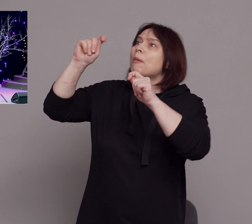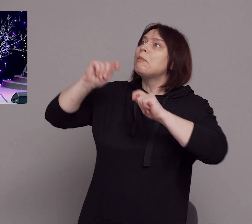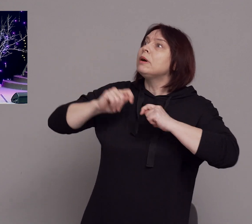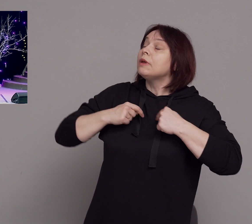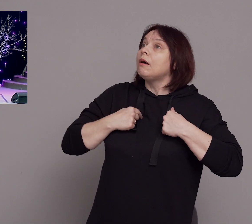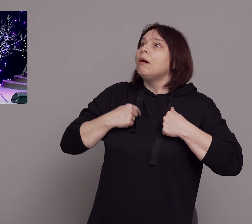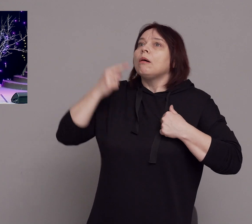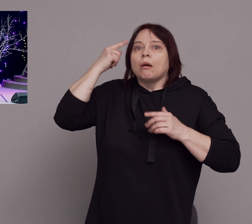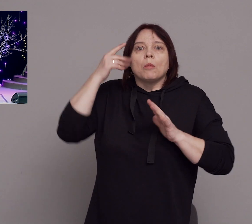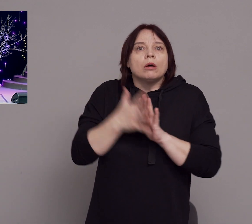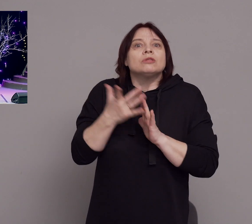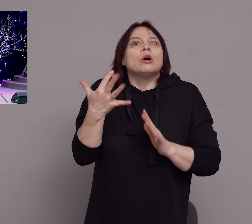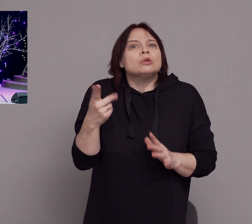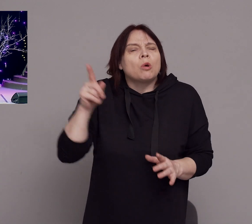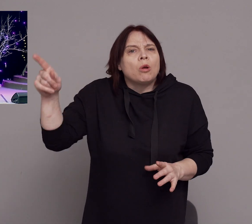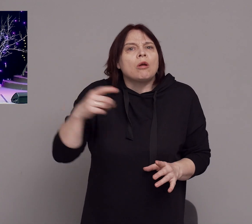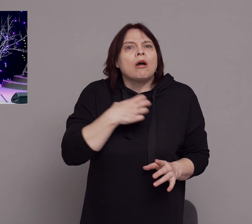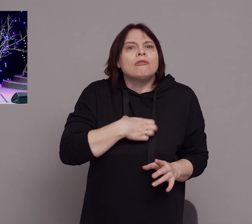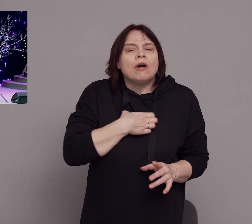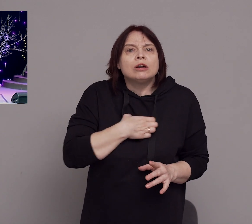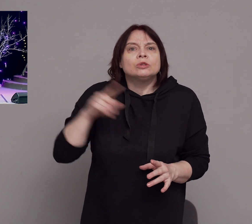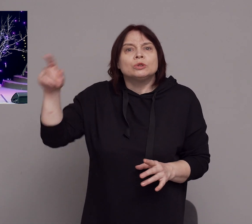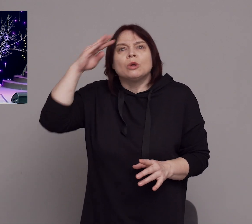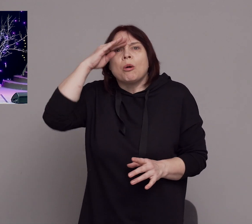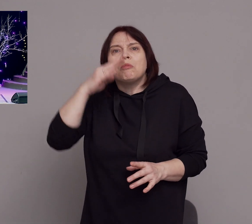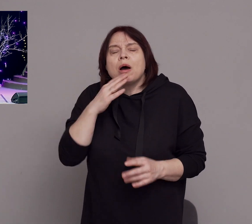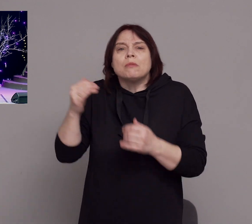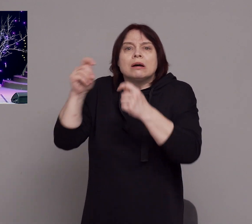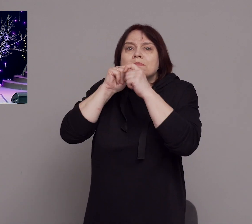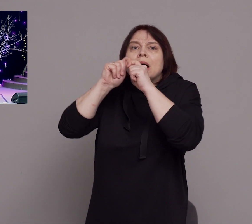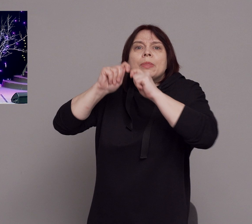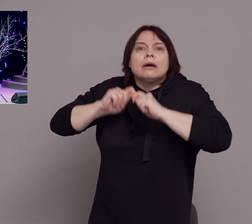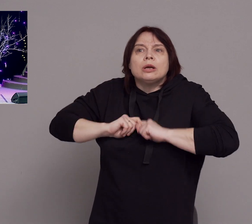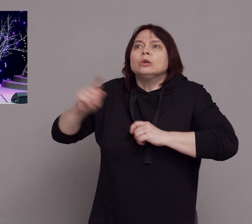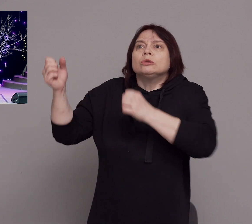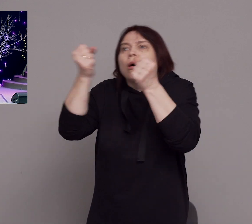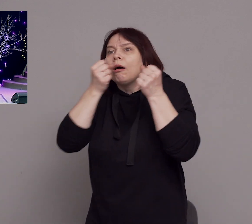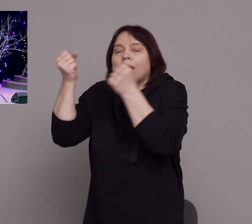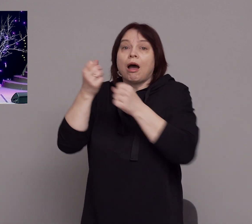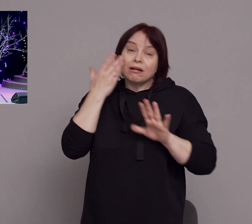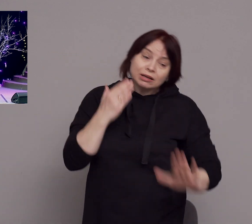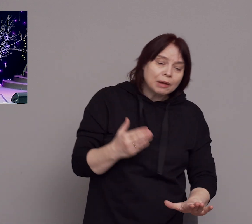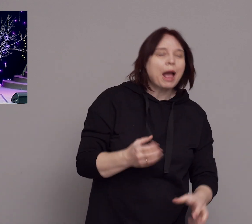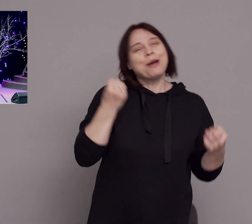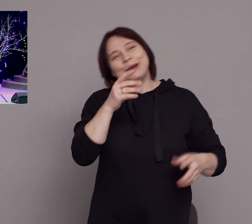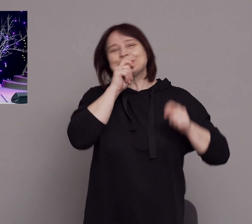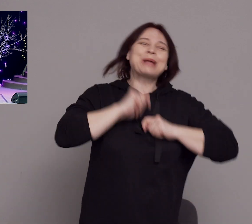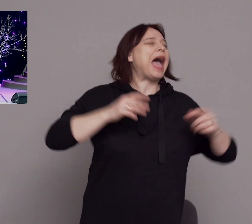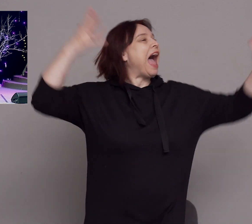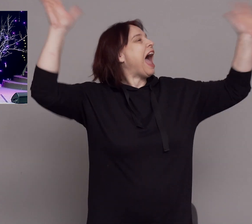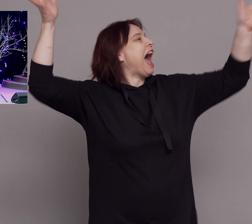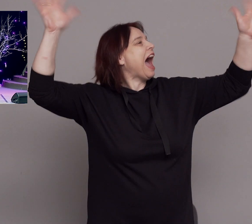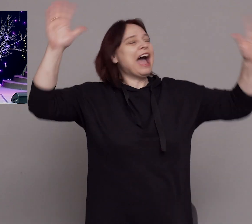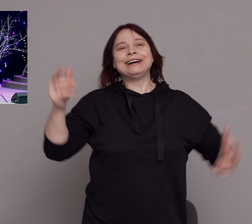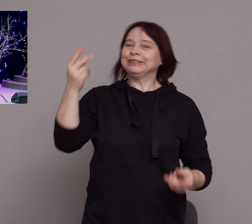подарок, это событие обрело для меня другое значение. Для меня это было изначально просто подарок. Мне просто подарили подарок, это просто произошло.